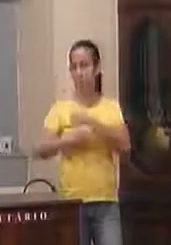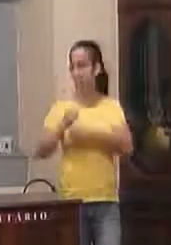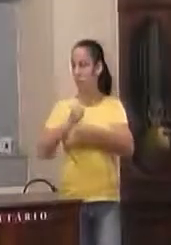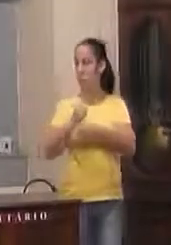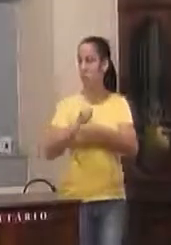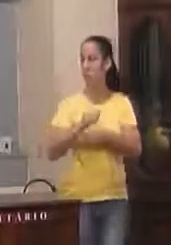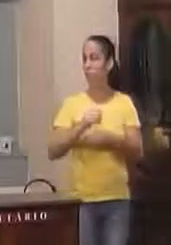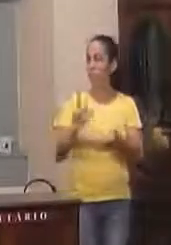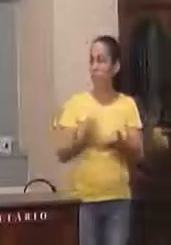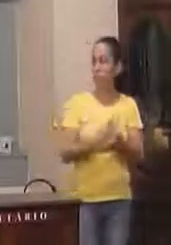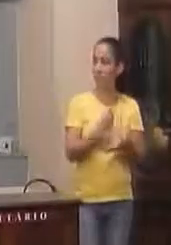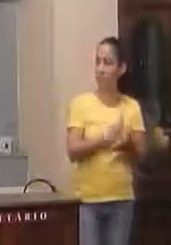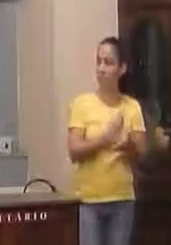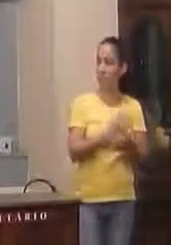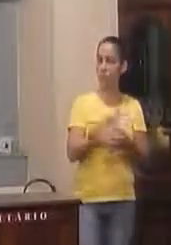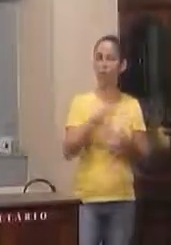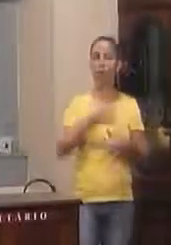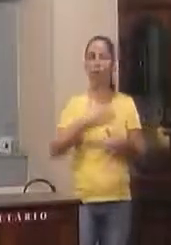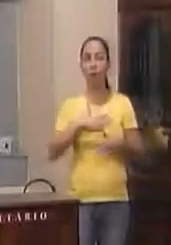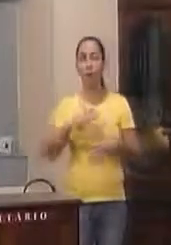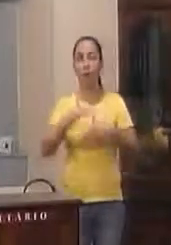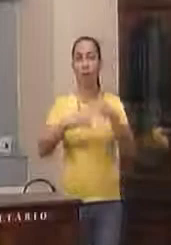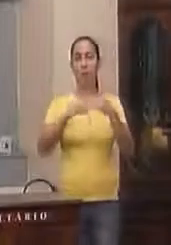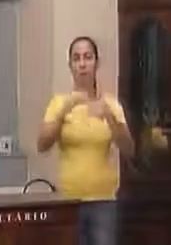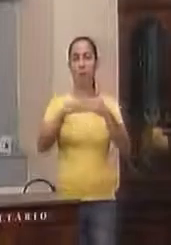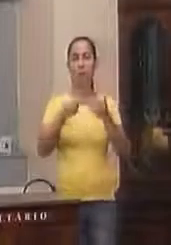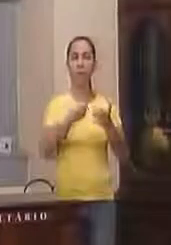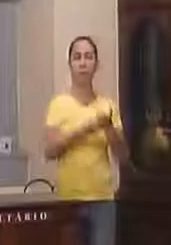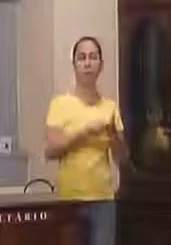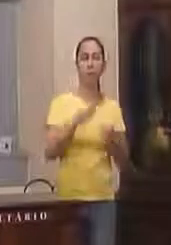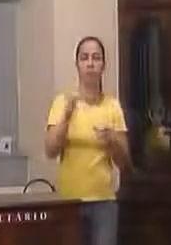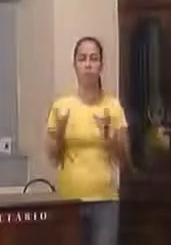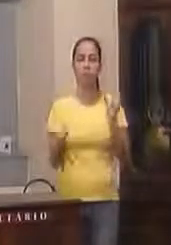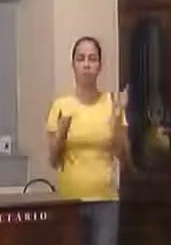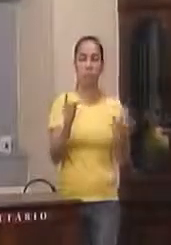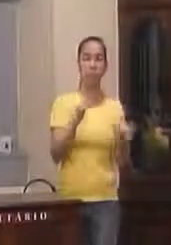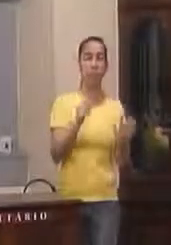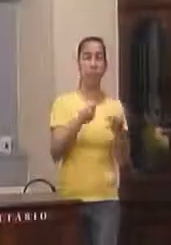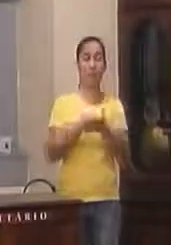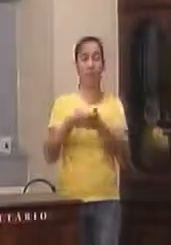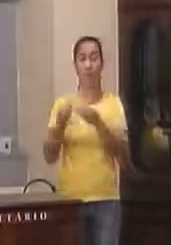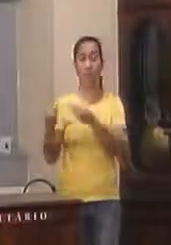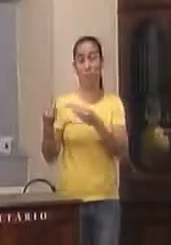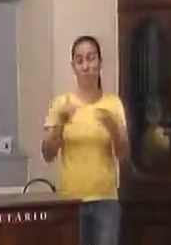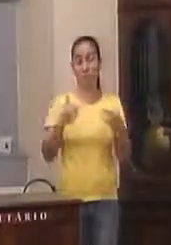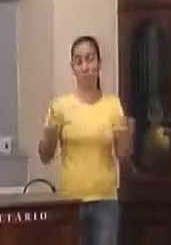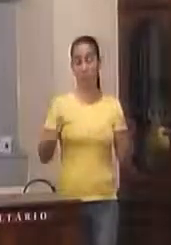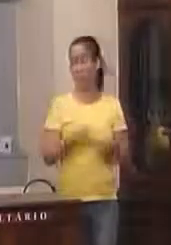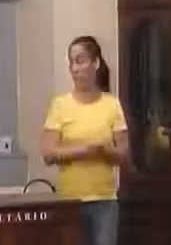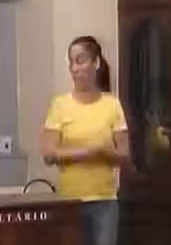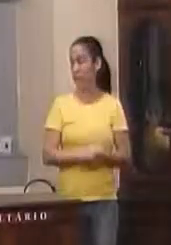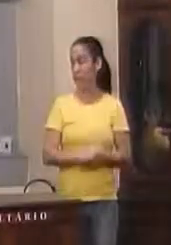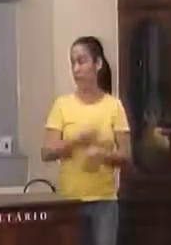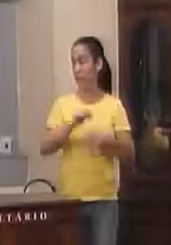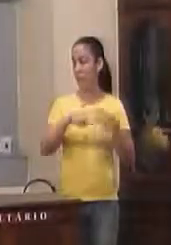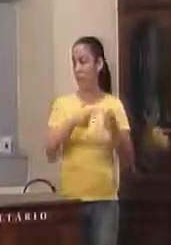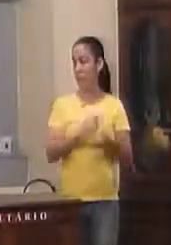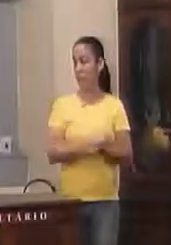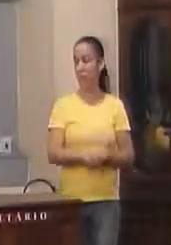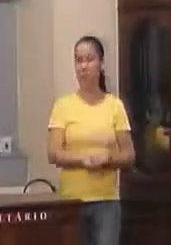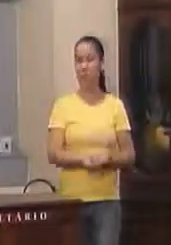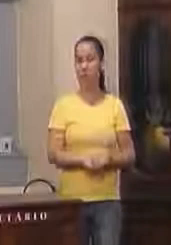aí acontecia devagar, pagava-se uma coisa, pagava outra, e aí a minha pergunta para você é em cima das